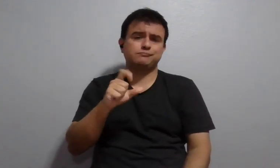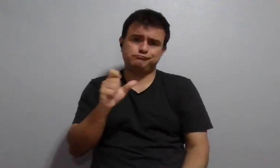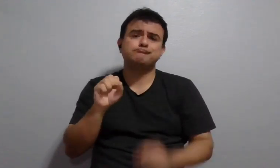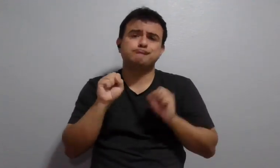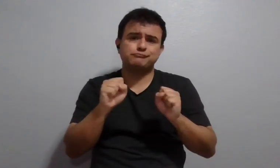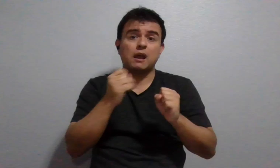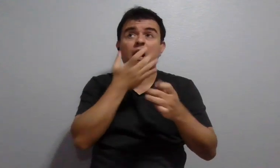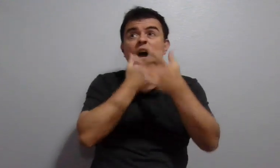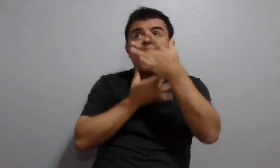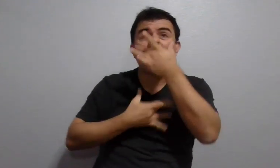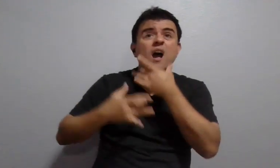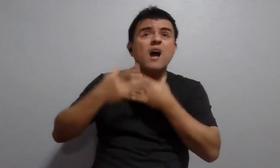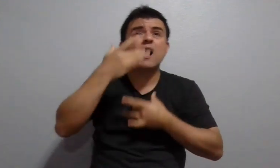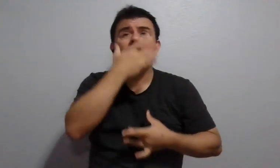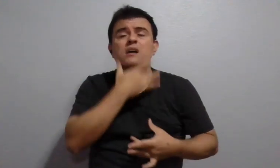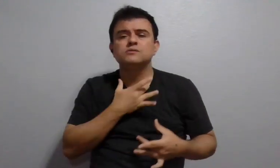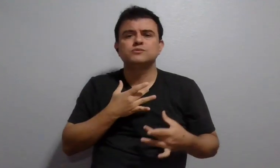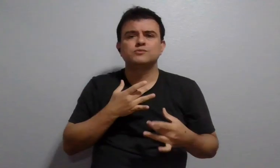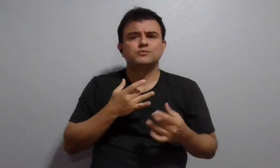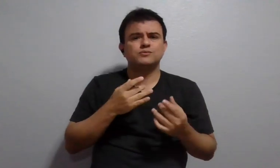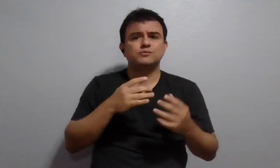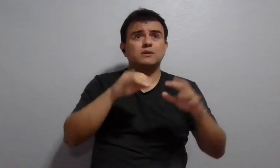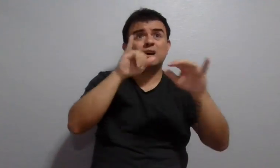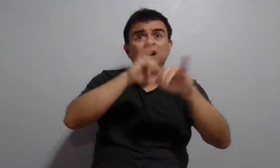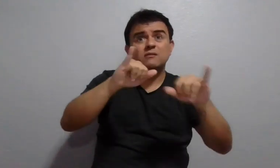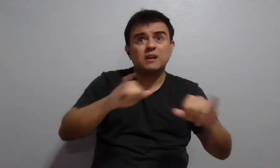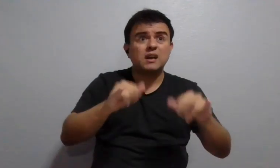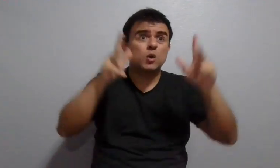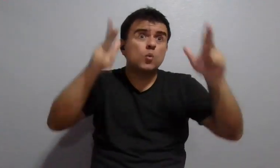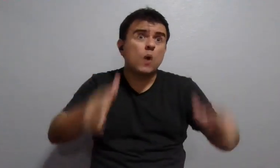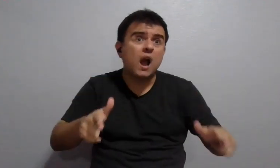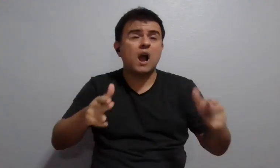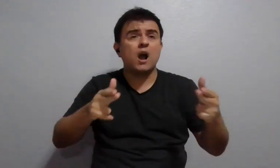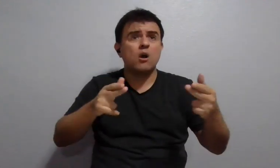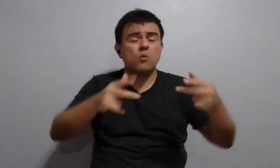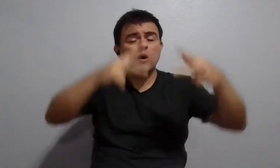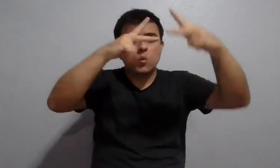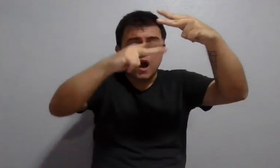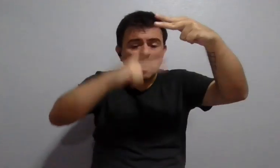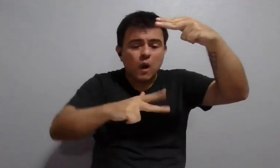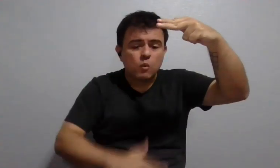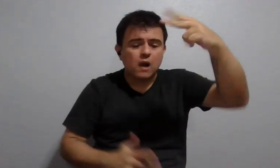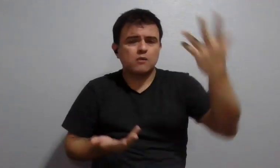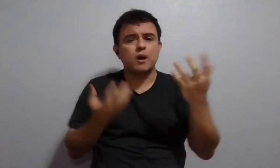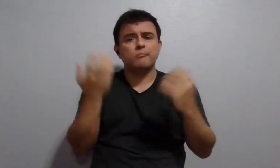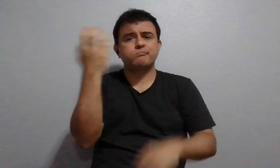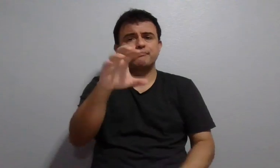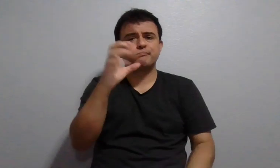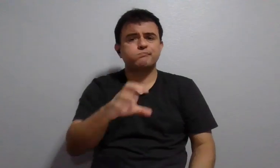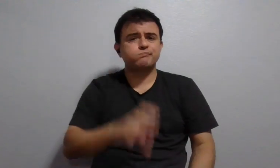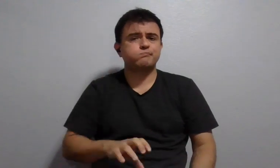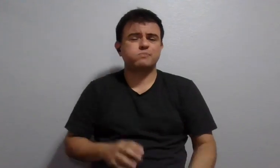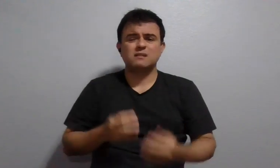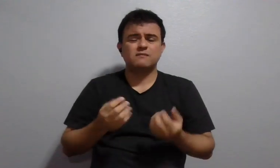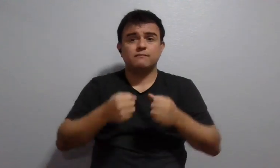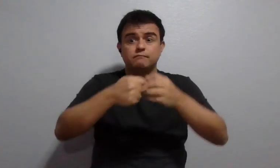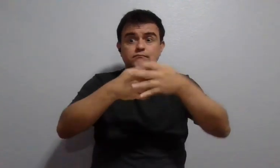Mensagens duplicadas. E aí começou aquele mundaréu de notícias aparecendo assim num